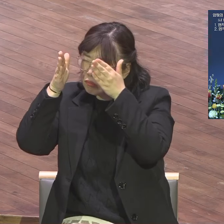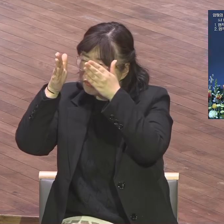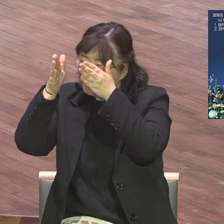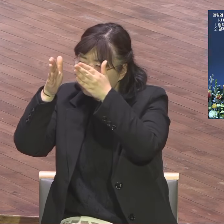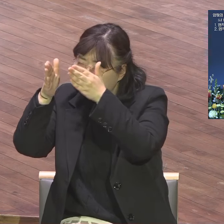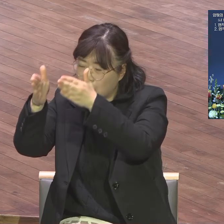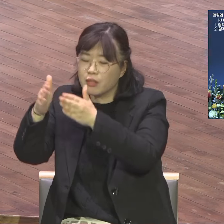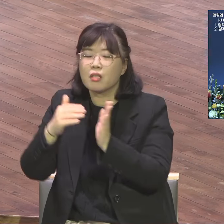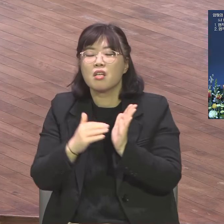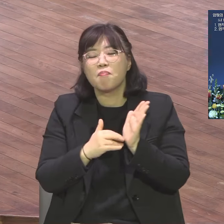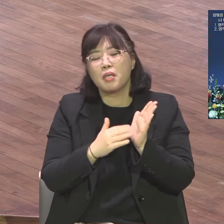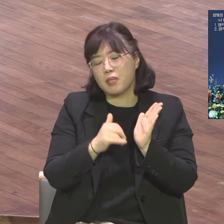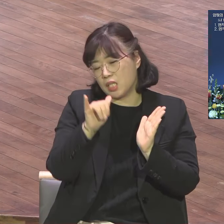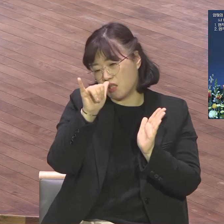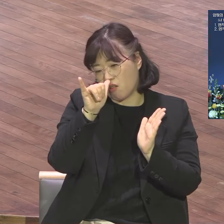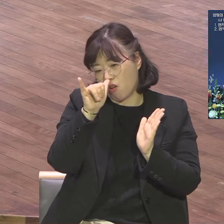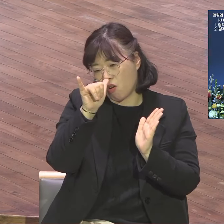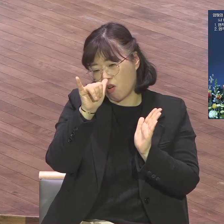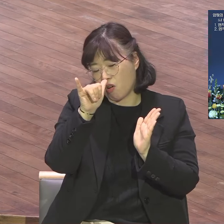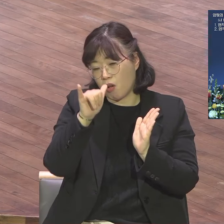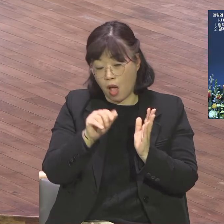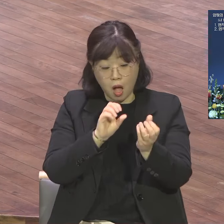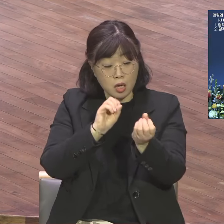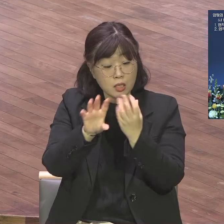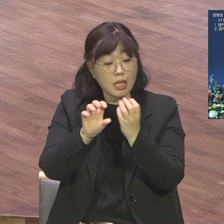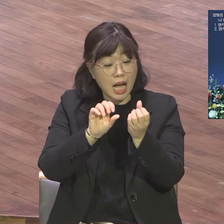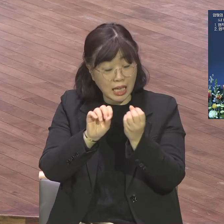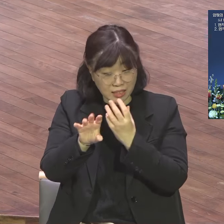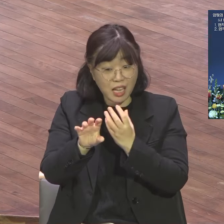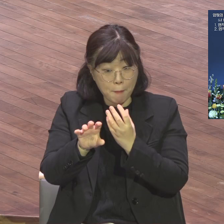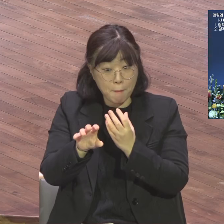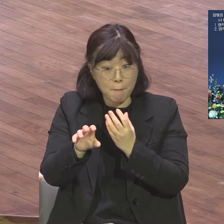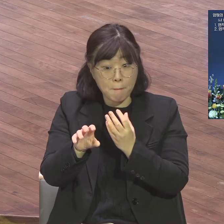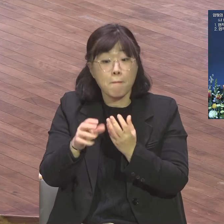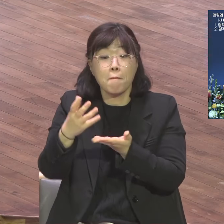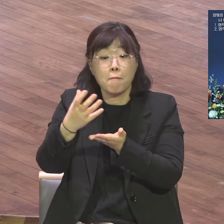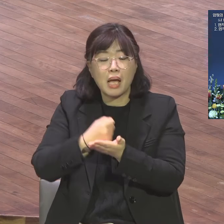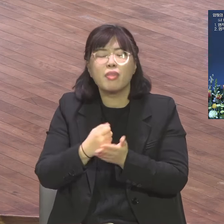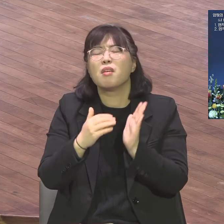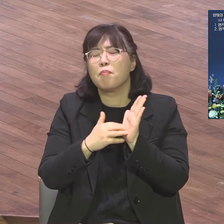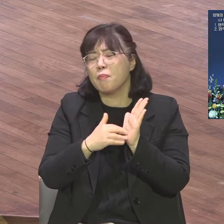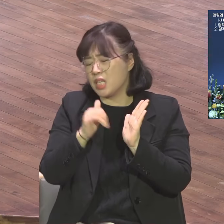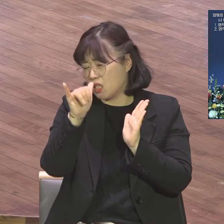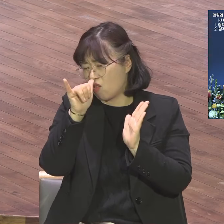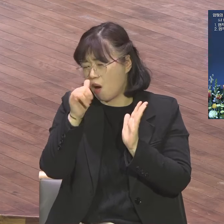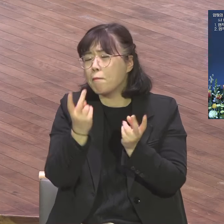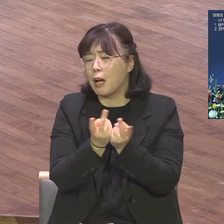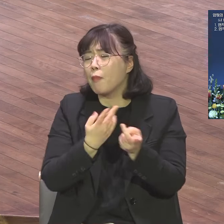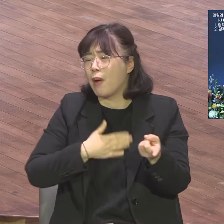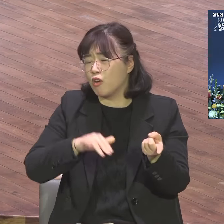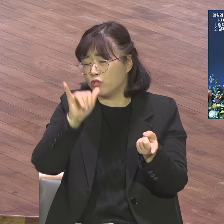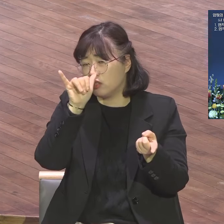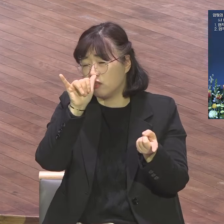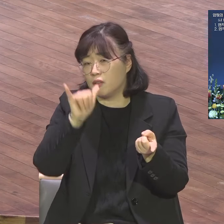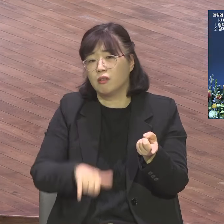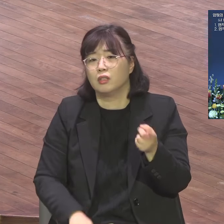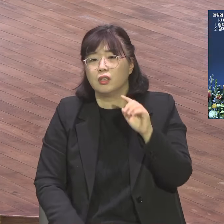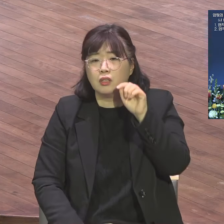가지고 있었어요. 응답을 처음 하는 비밀. 요 비밀이 있어야 돼요. 요거. 영적 비밀